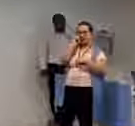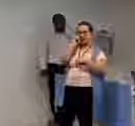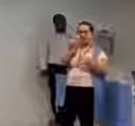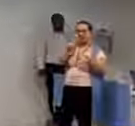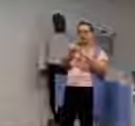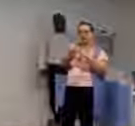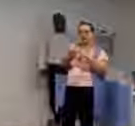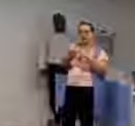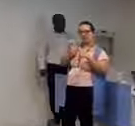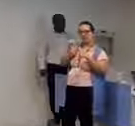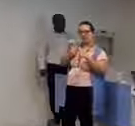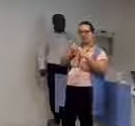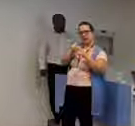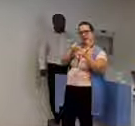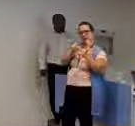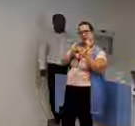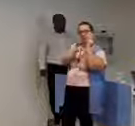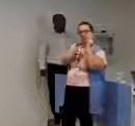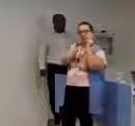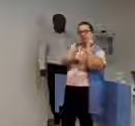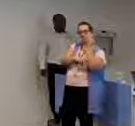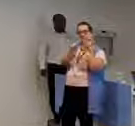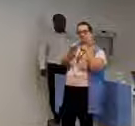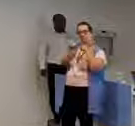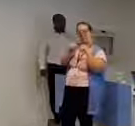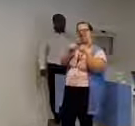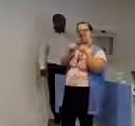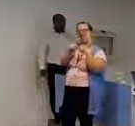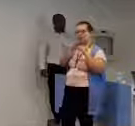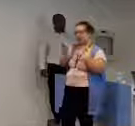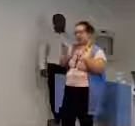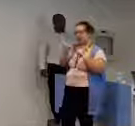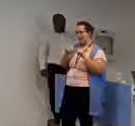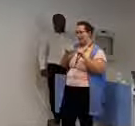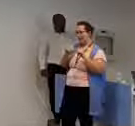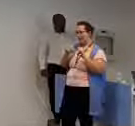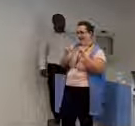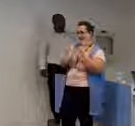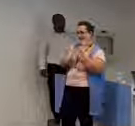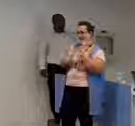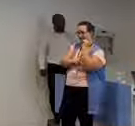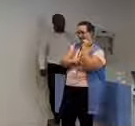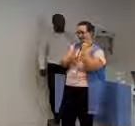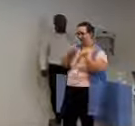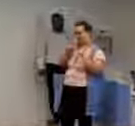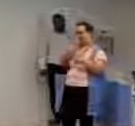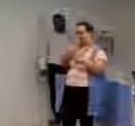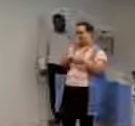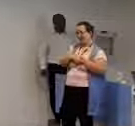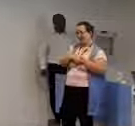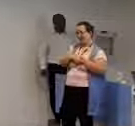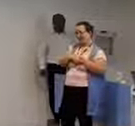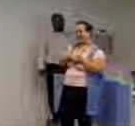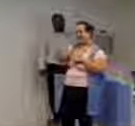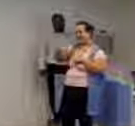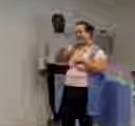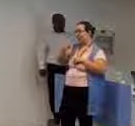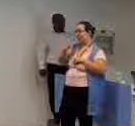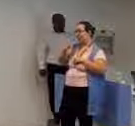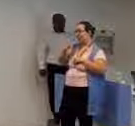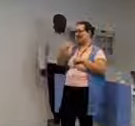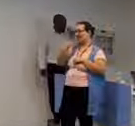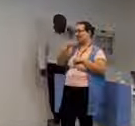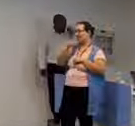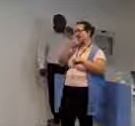de atualizar o programa, e quando eu mandar regenerar, ele vai atualizar automático para mim também. Então, isso vocês precisam conhecer muito